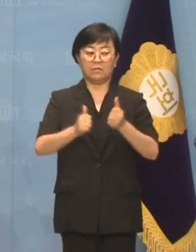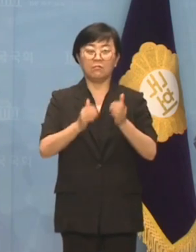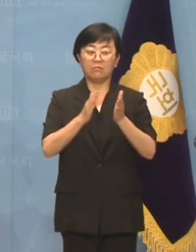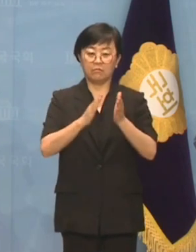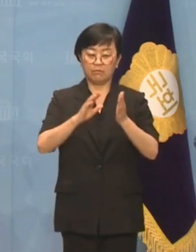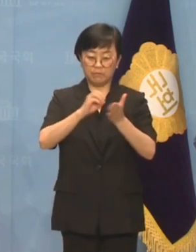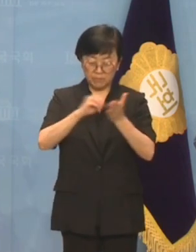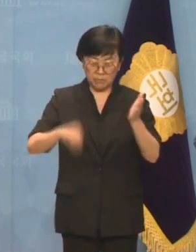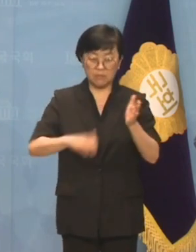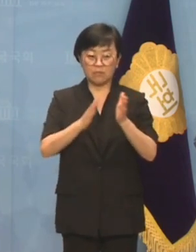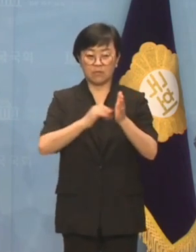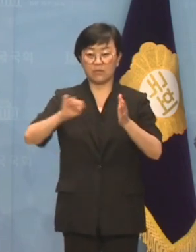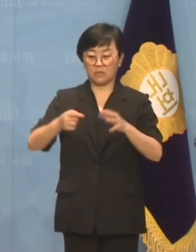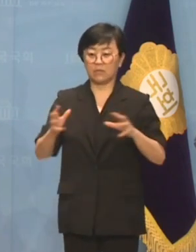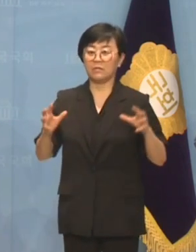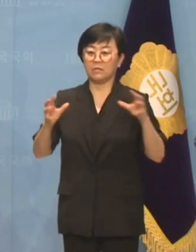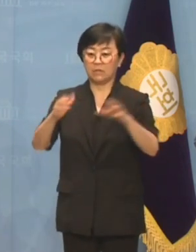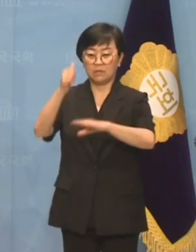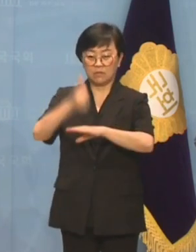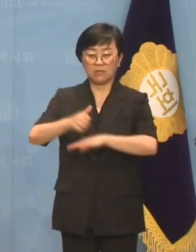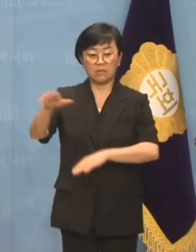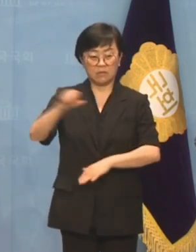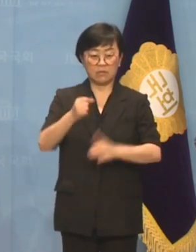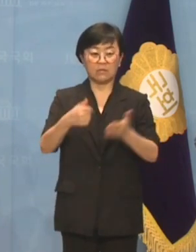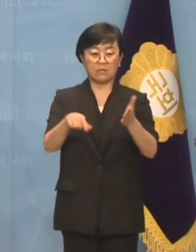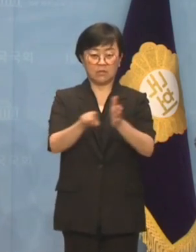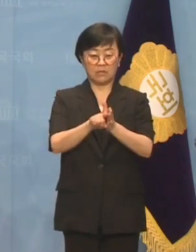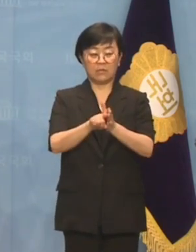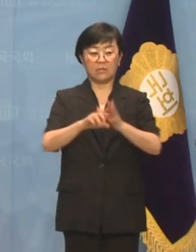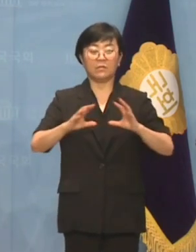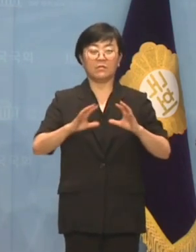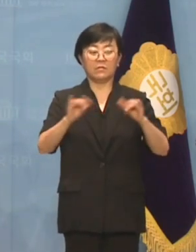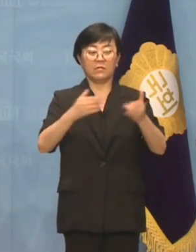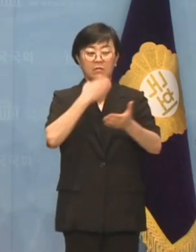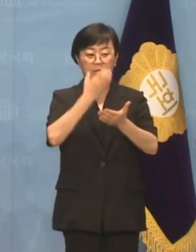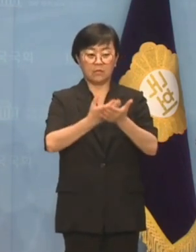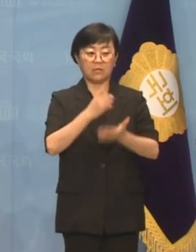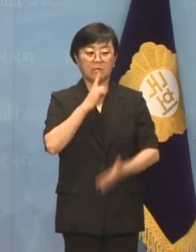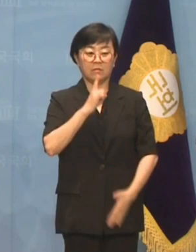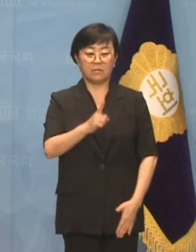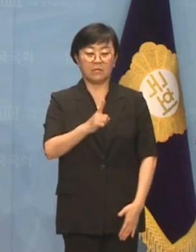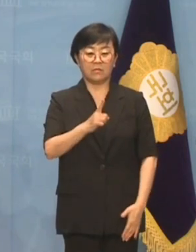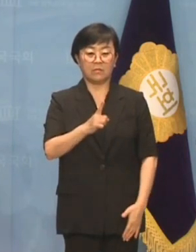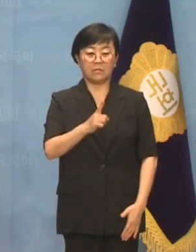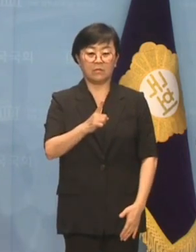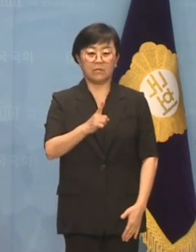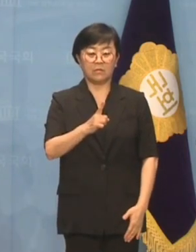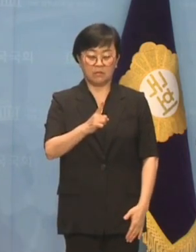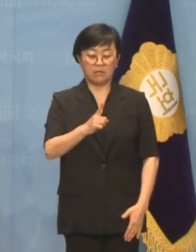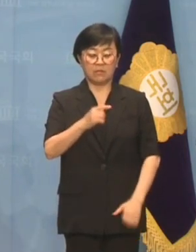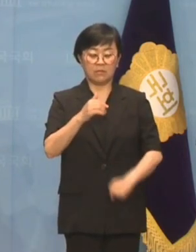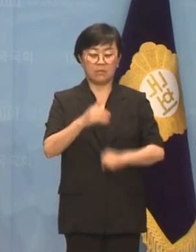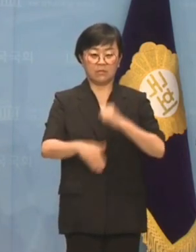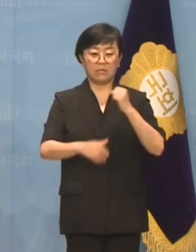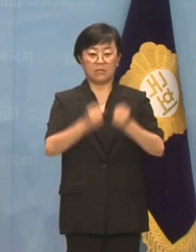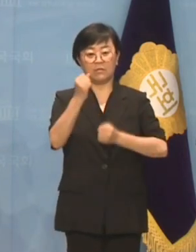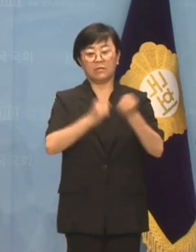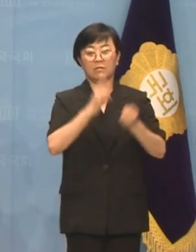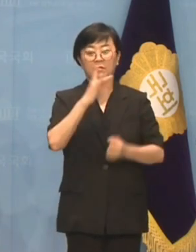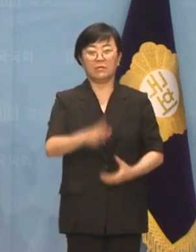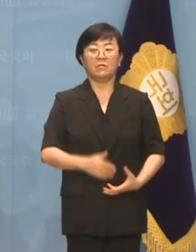몰래 자기들끼리 성과를 독점하고 국민을 속이겠다는 심보가 아니면 설명될